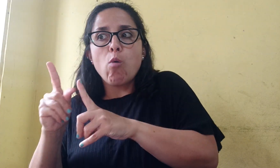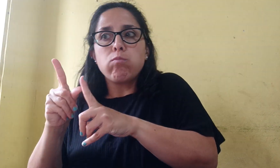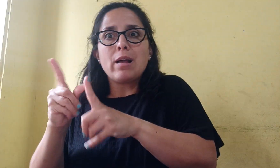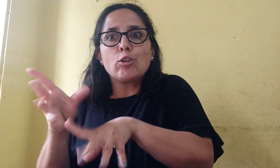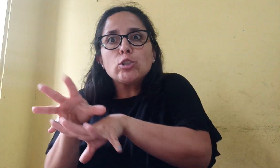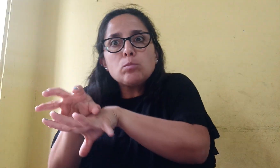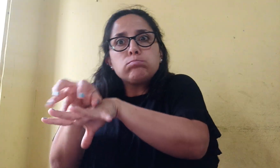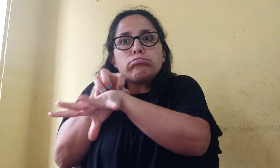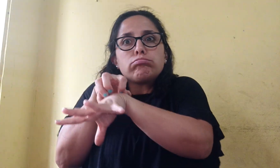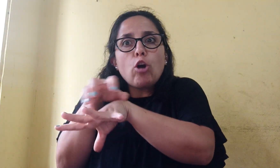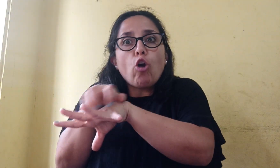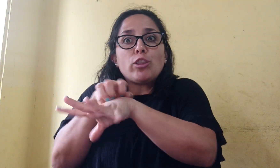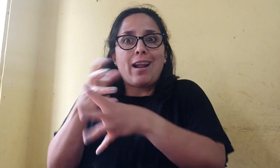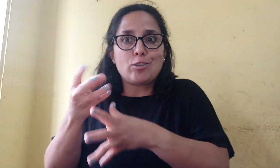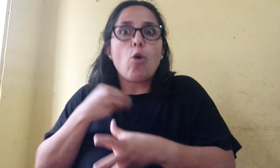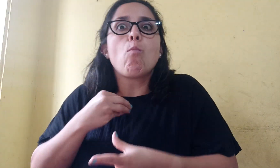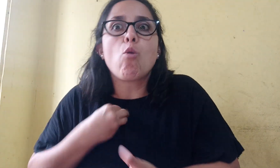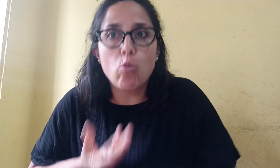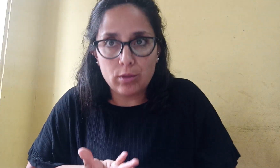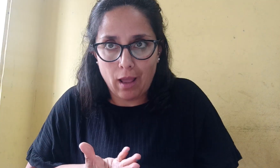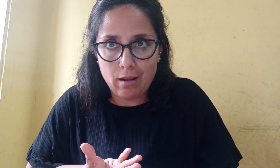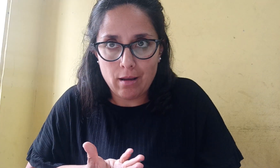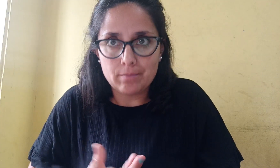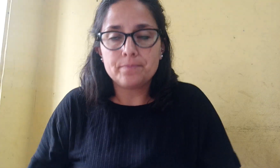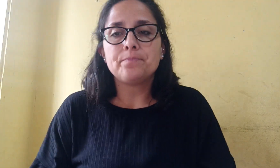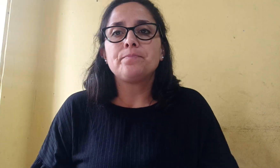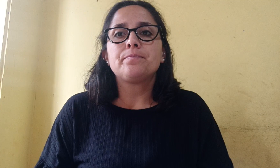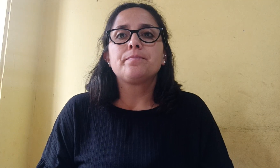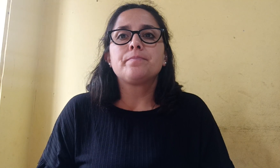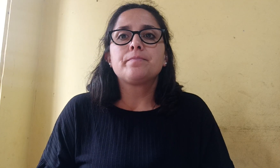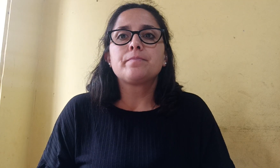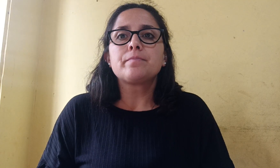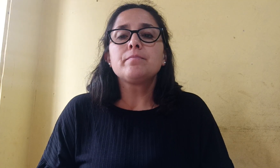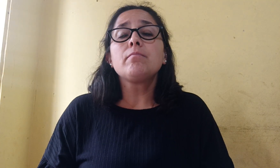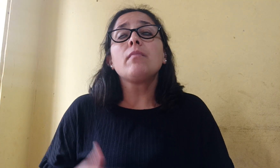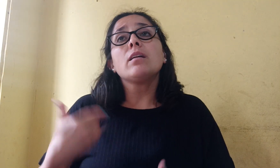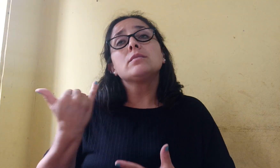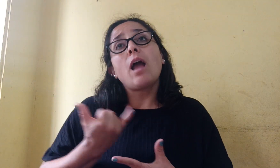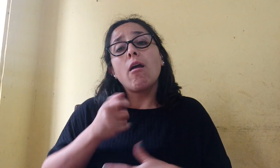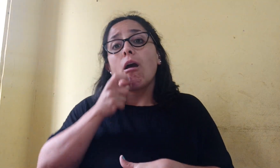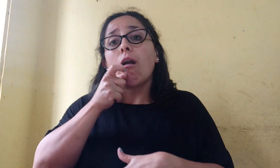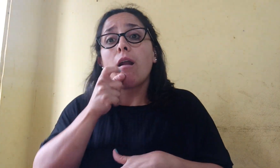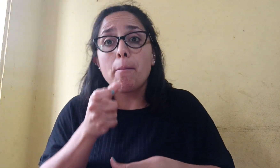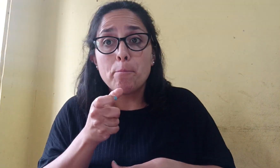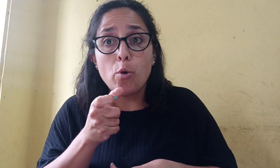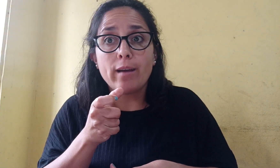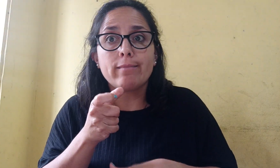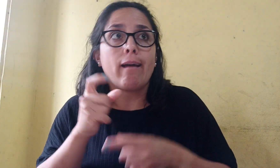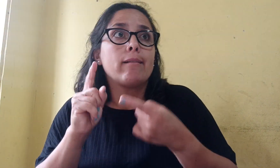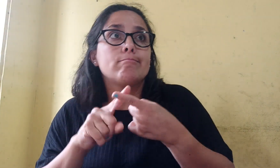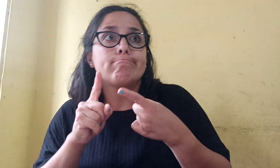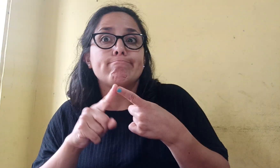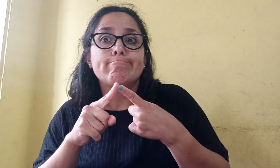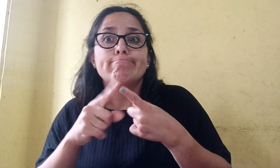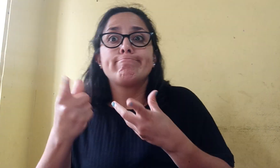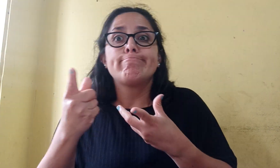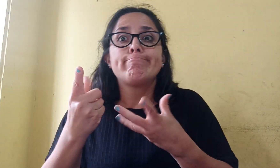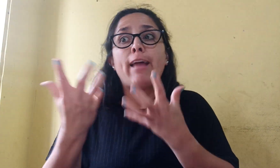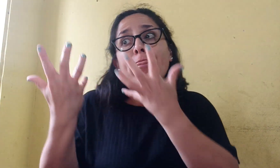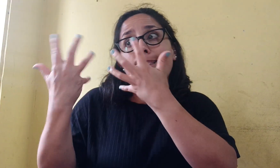contracción muscular voluntaria, ¿sí? Si la respuesta tiene que ver con un estímulo que venía del sistema nervioso autónomo,